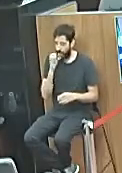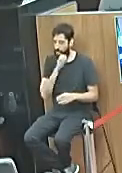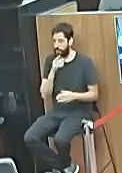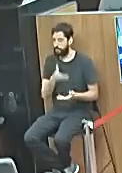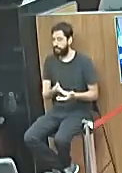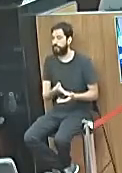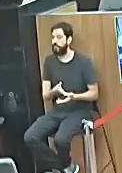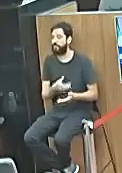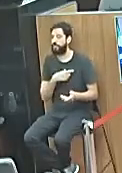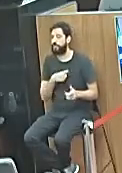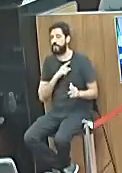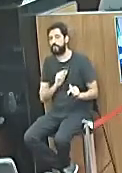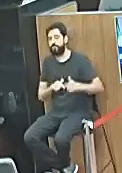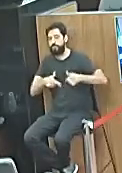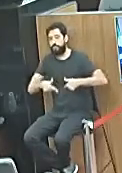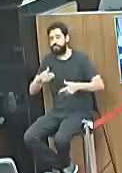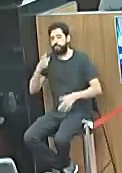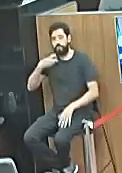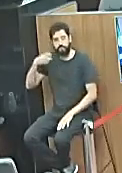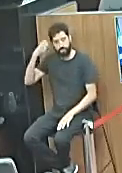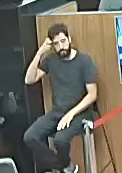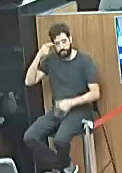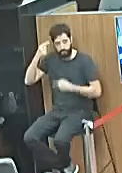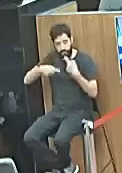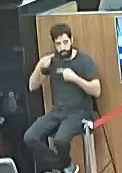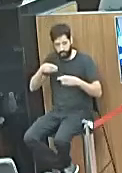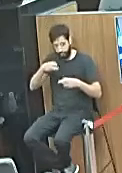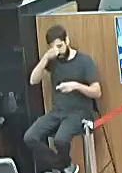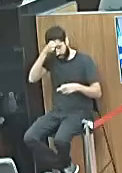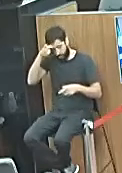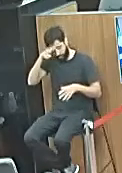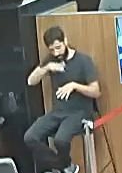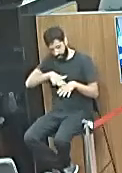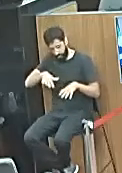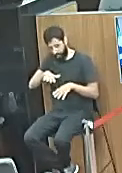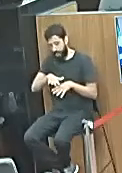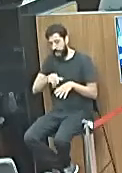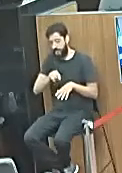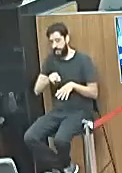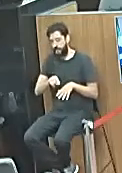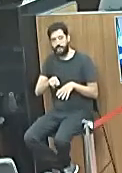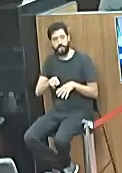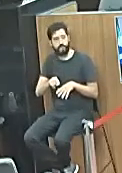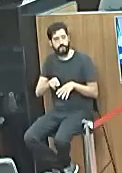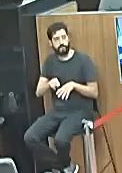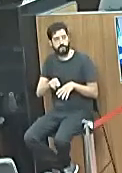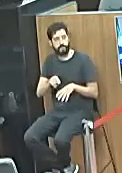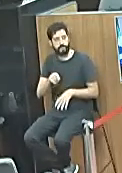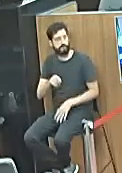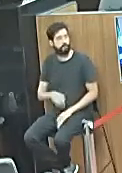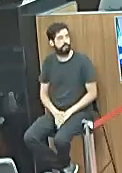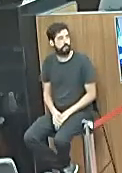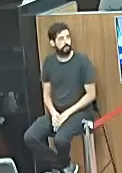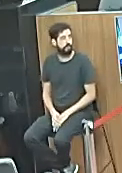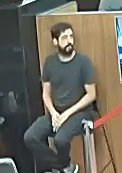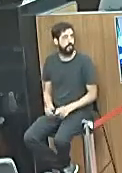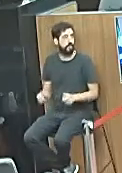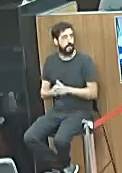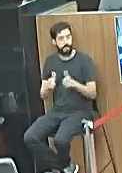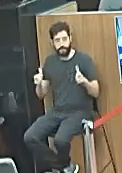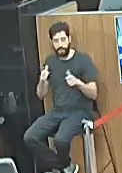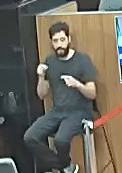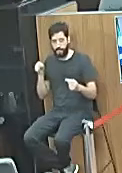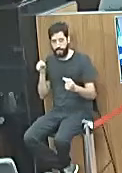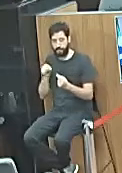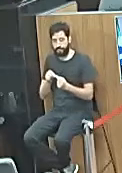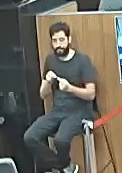potencialidades culturais e turísticas dos municípios da área de abrangência do idn ampliar as metas